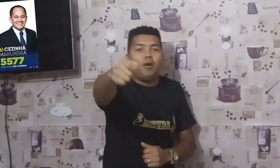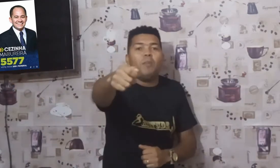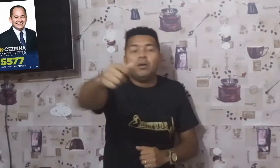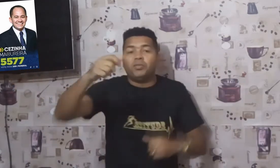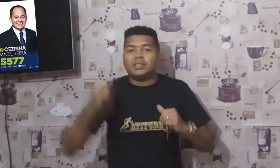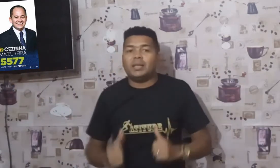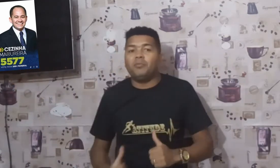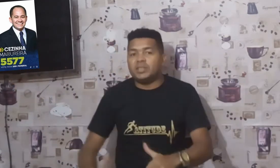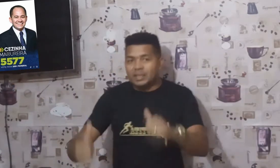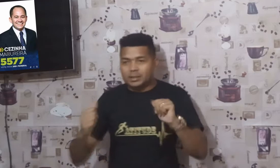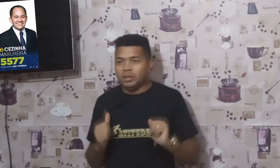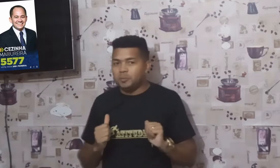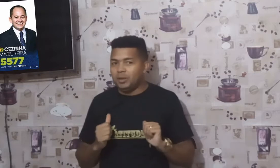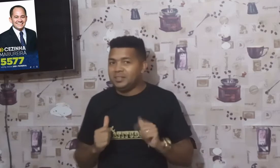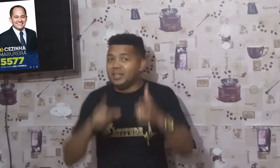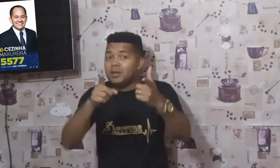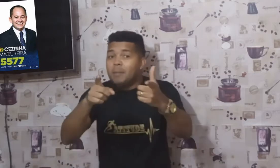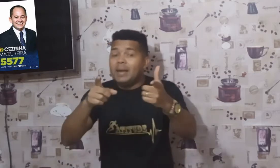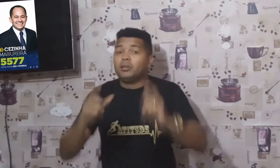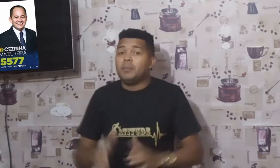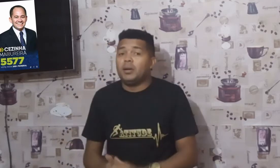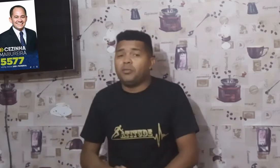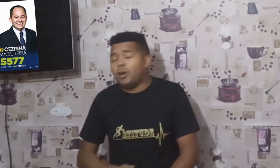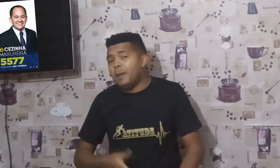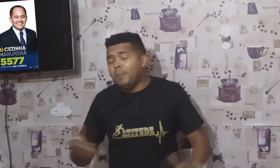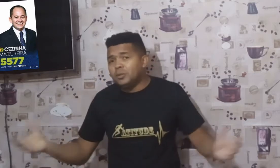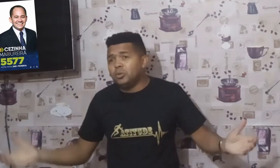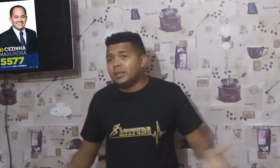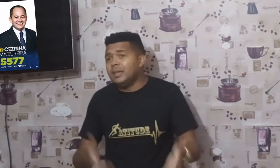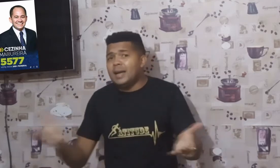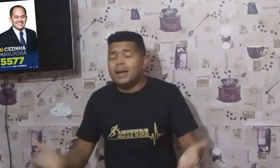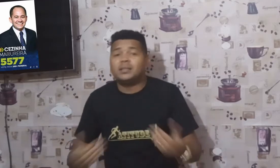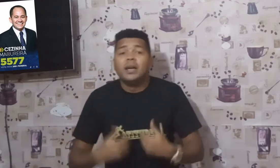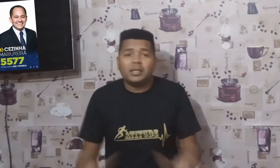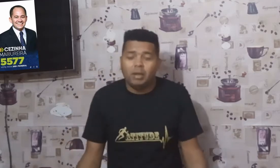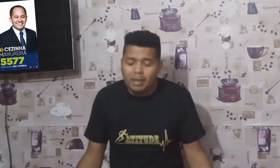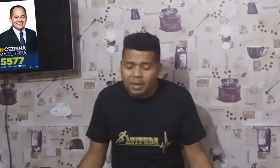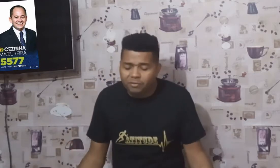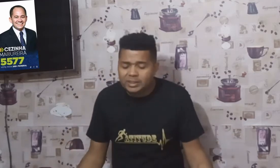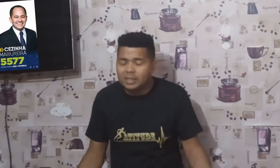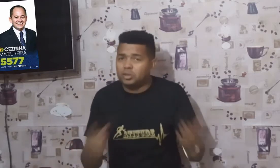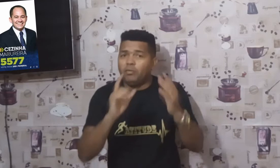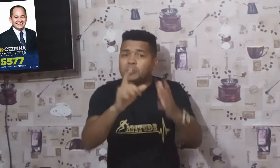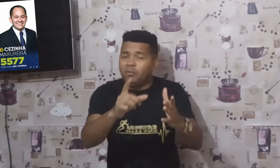ao banco, você sabe que você tem a segurança pelo lado de dentro, mas não tem pelo lado de fora. Mas pastor, que lei é essa? Essa é uma lei beneficente. Talvez para